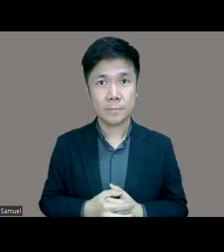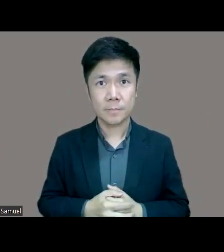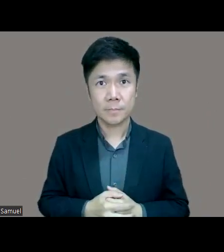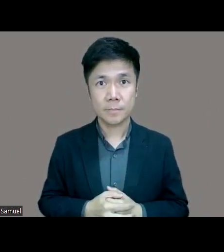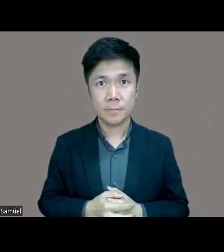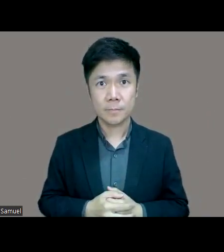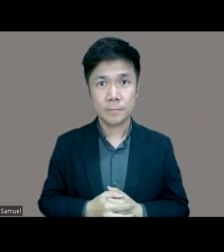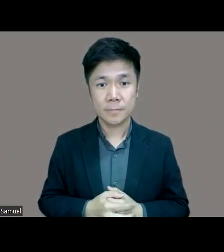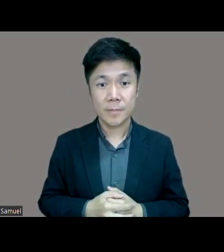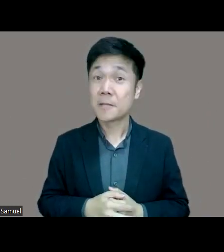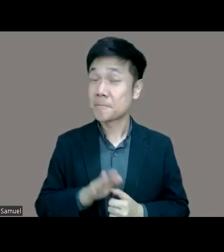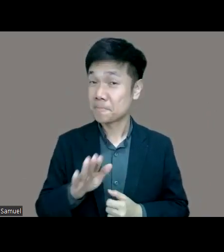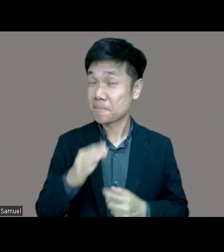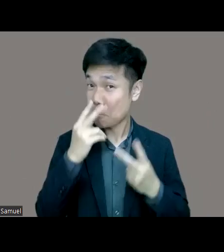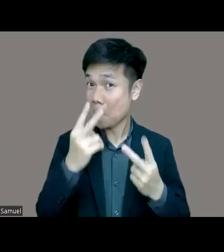promesses. Alors,